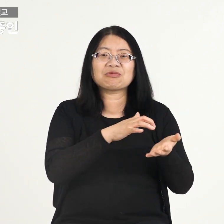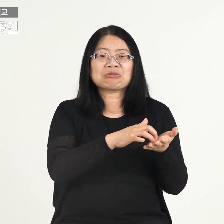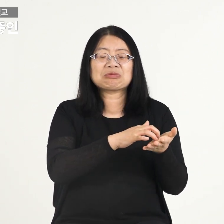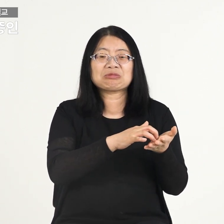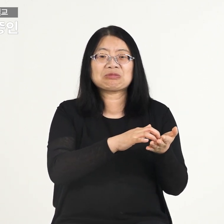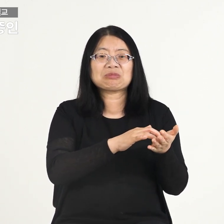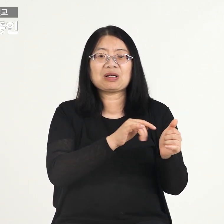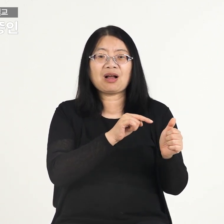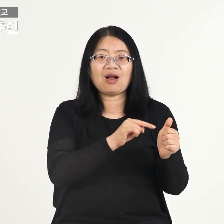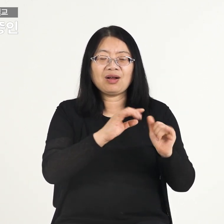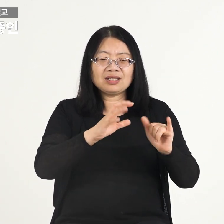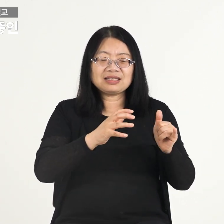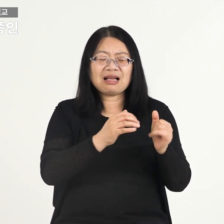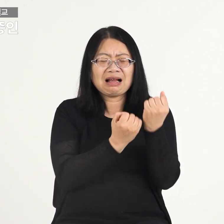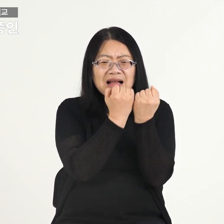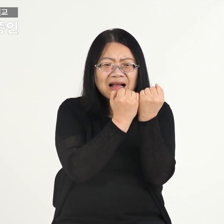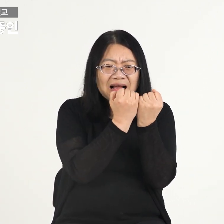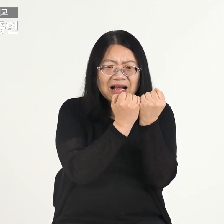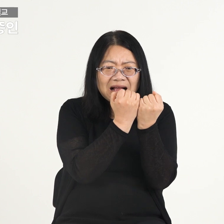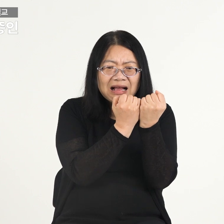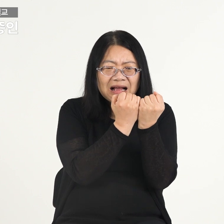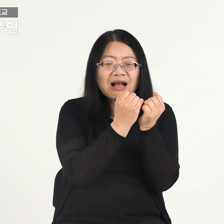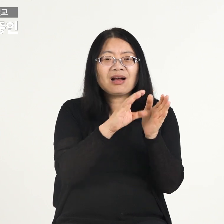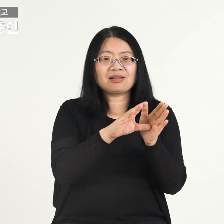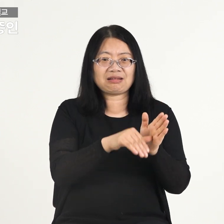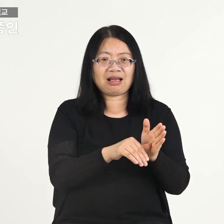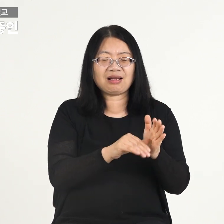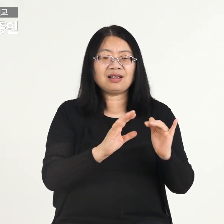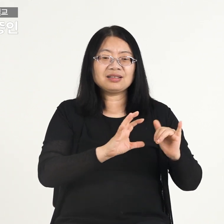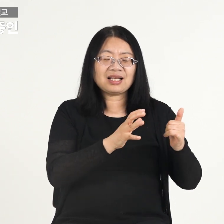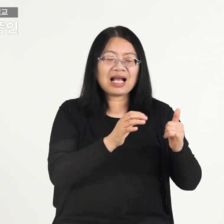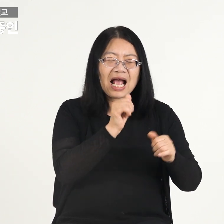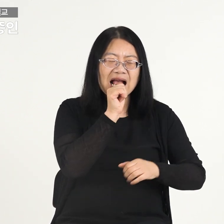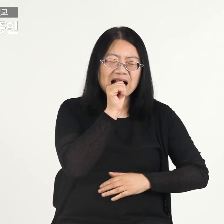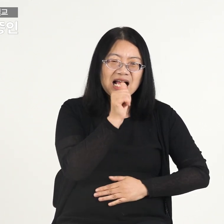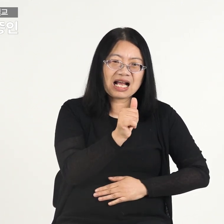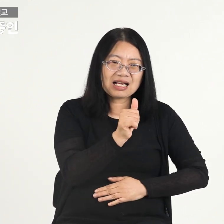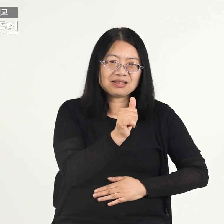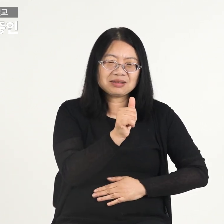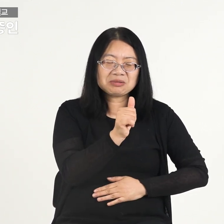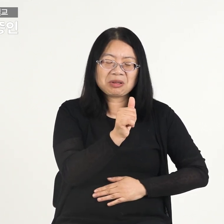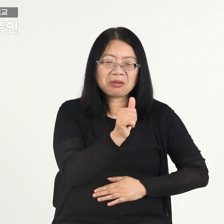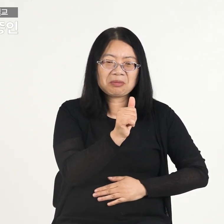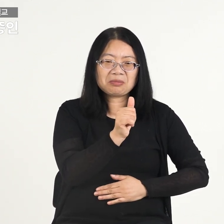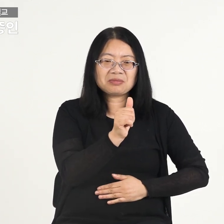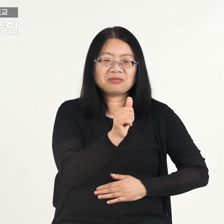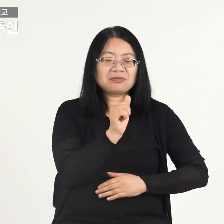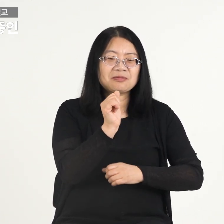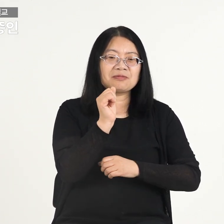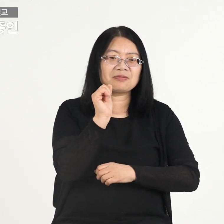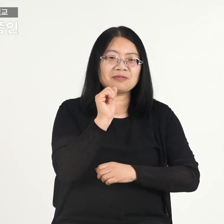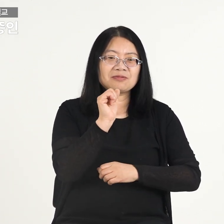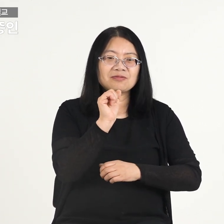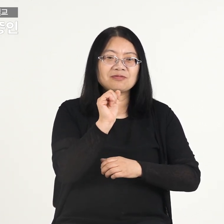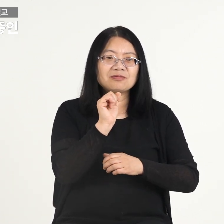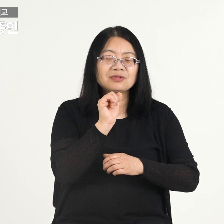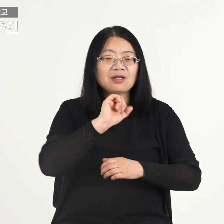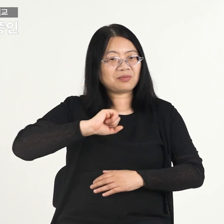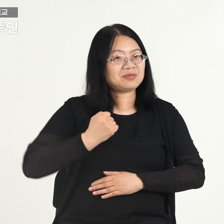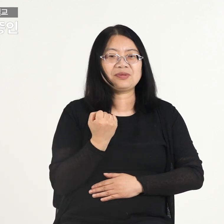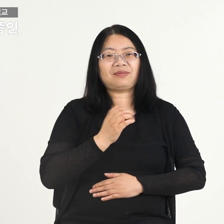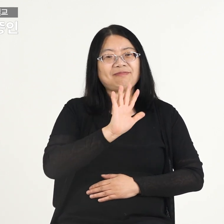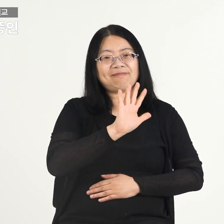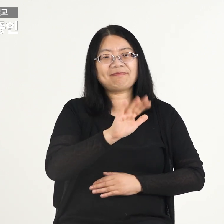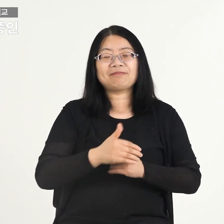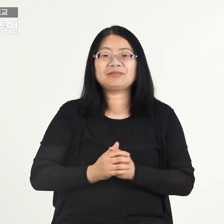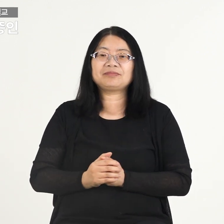숫자로 세상을 설득하려 하면 세상은 절대 콧방귀도 끼지 않습니다. 자,